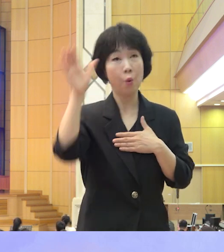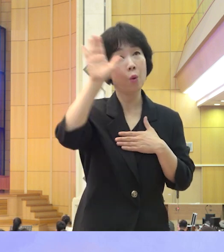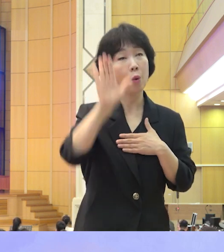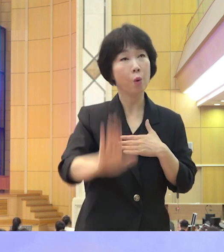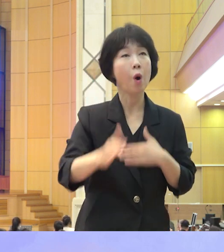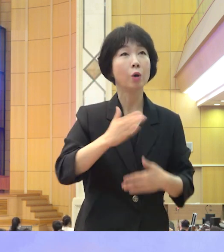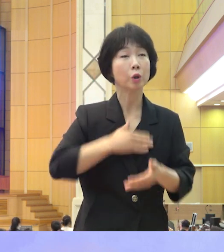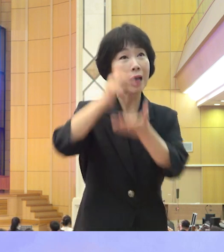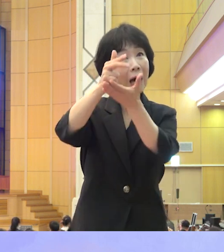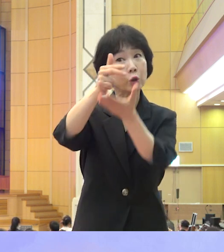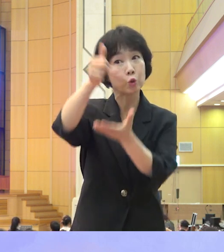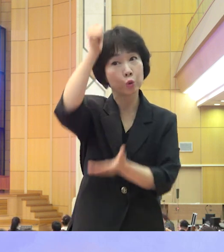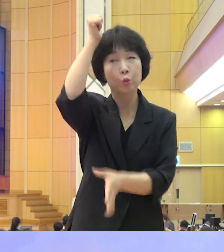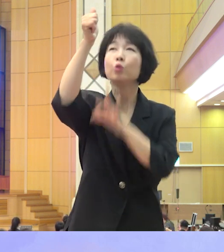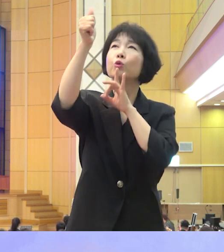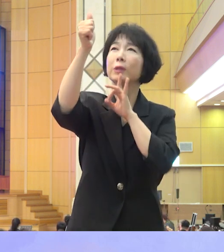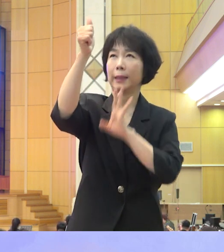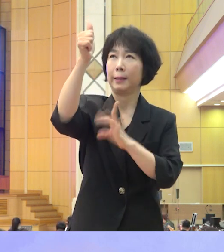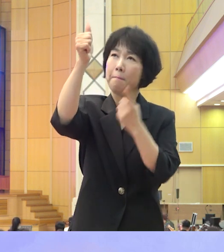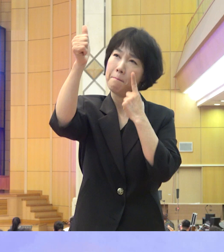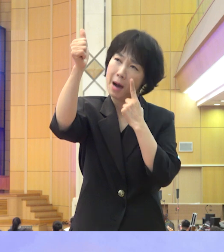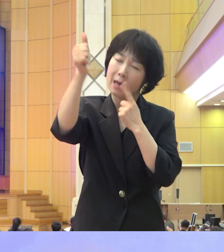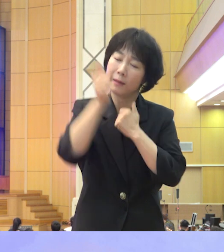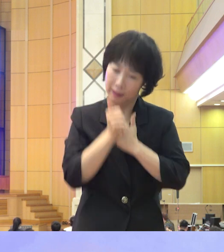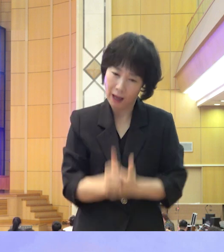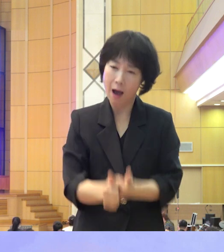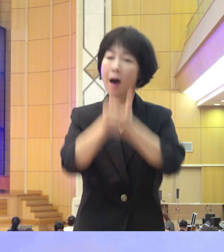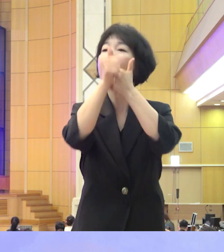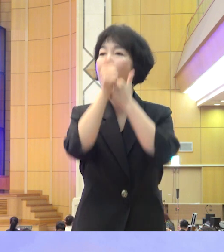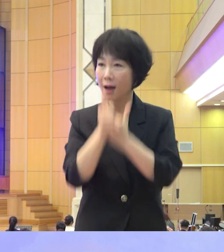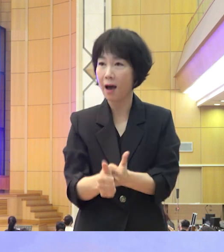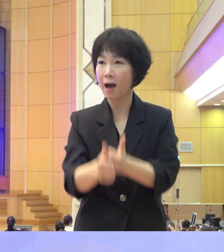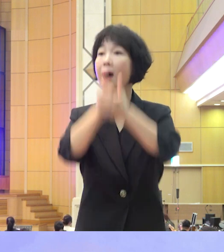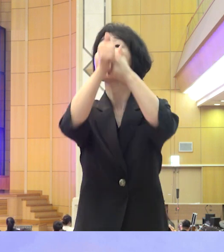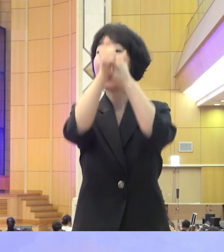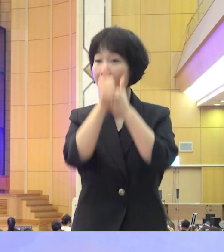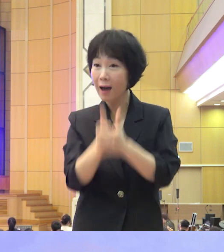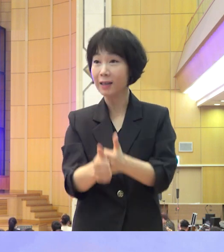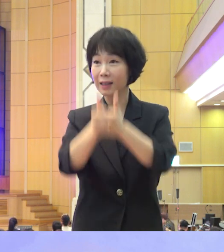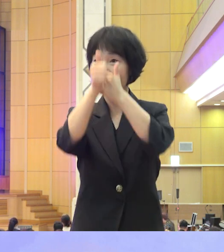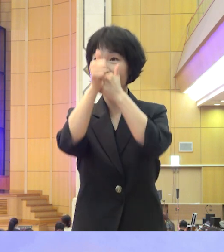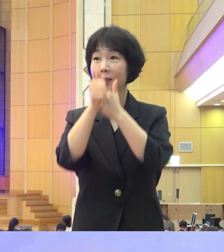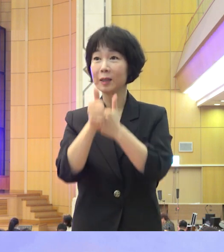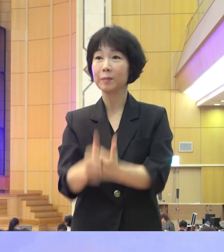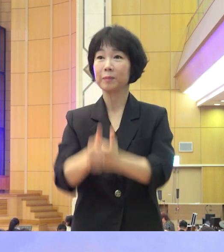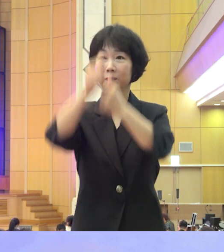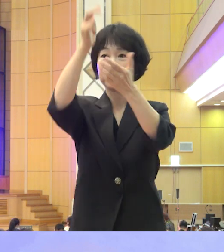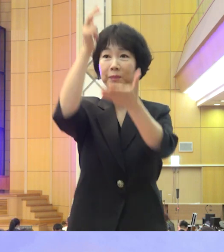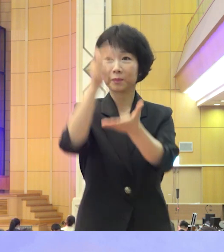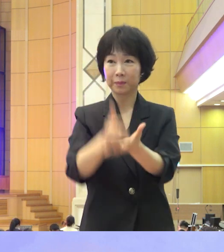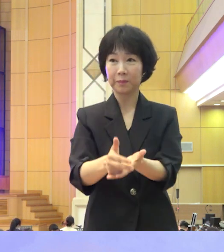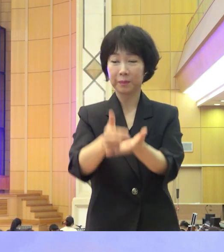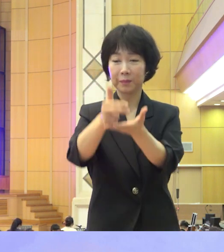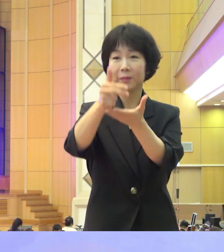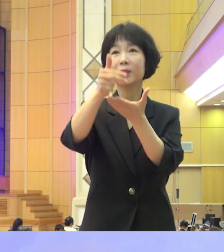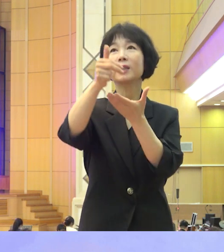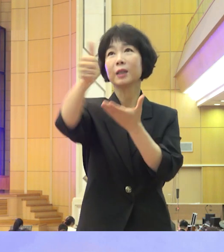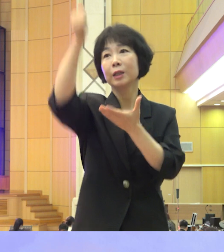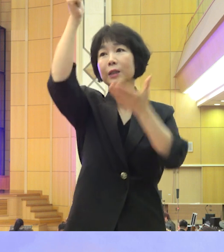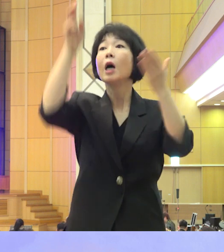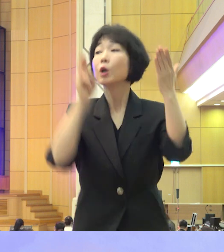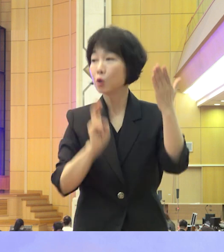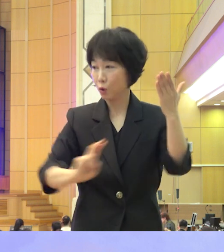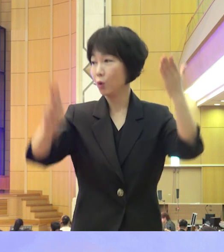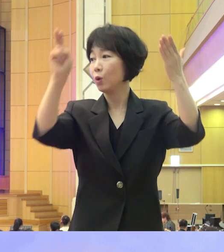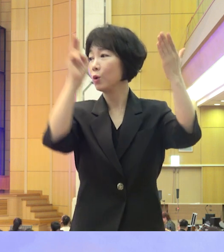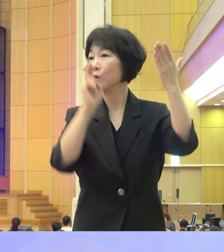험해도 나 주님 마지막으로 찬양하시겠습니다. 주님을 찬송하면서